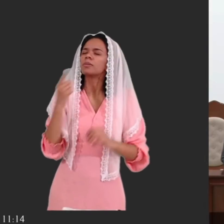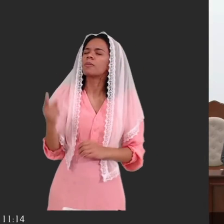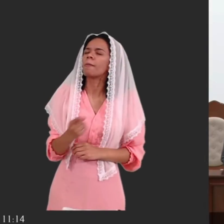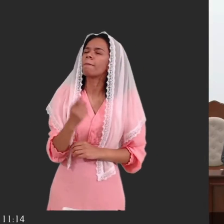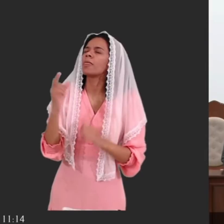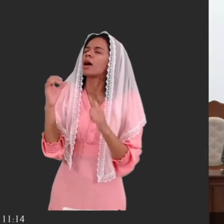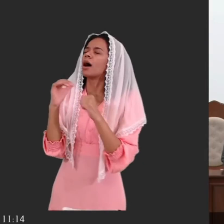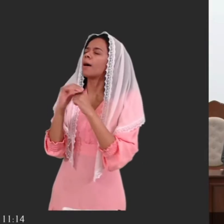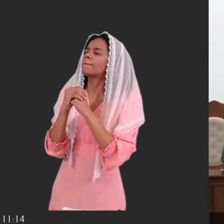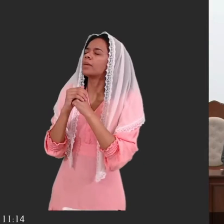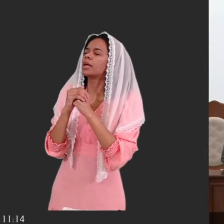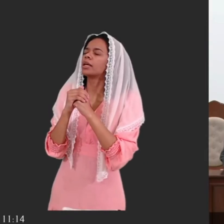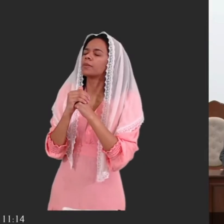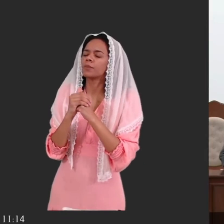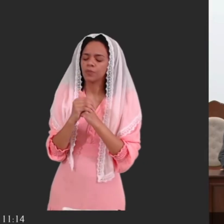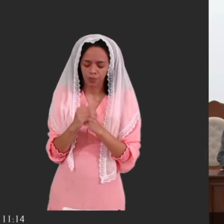eterno.